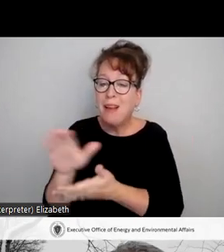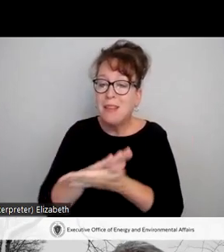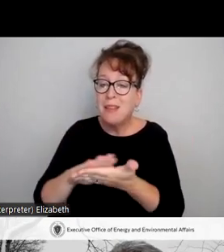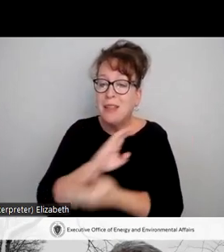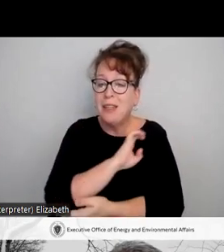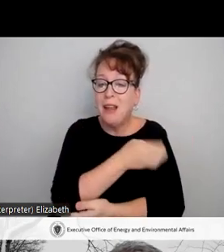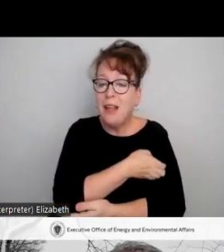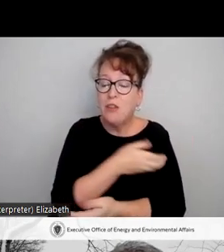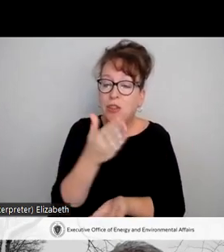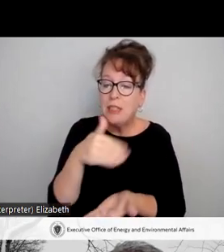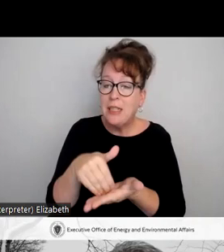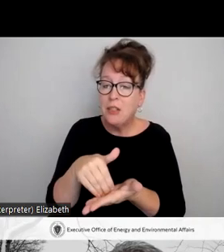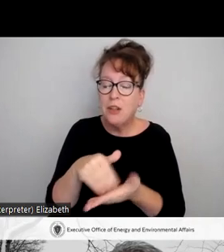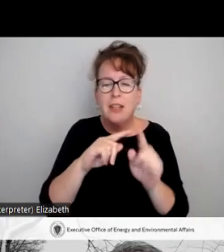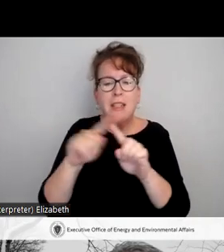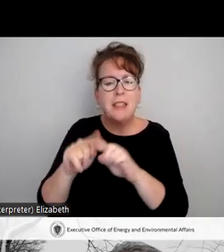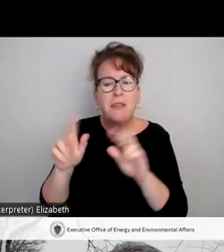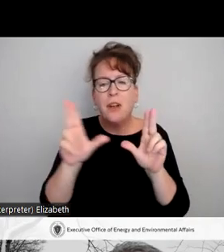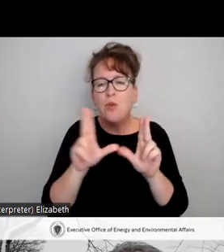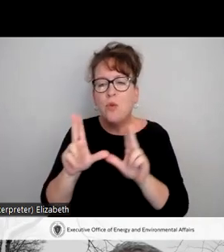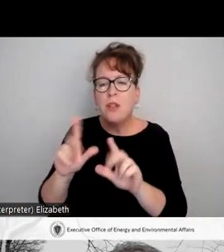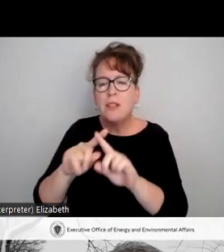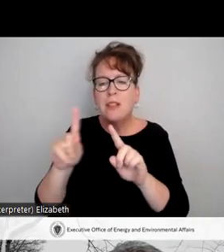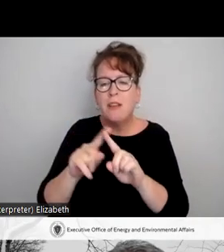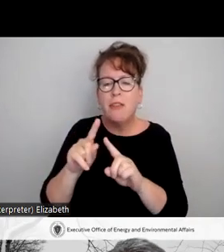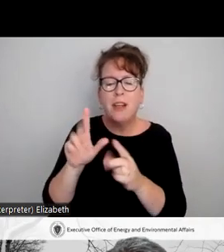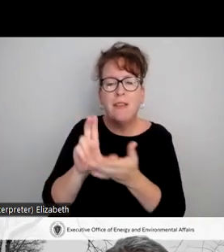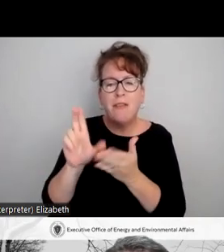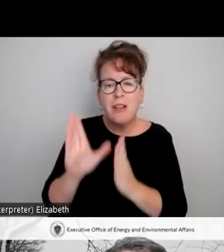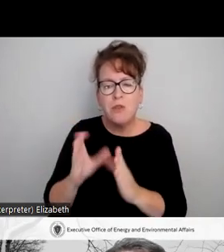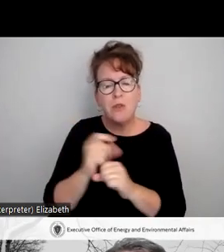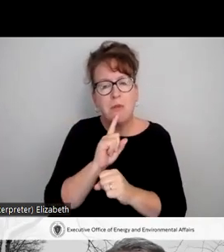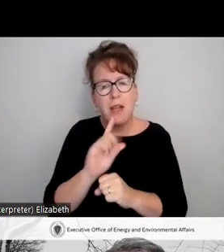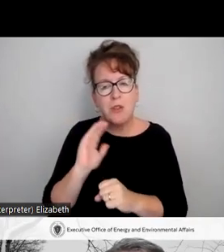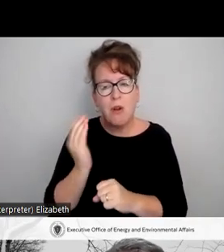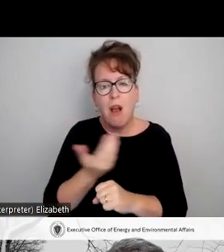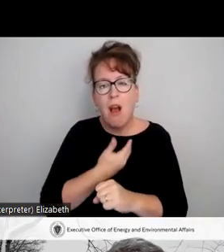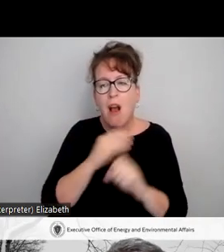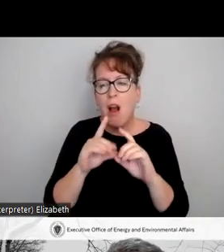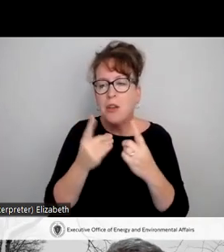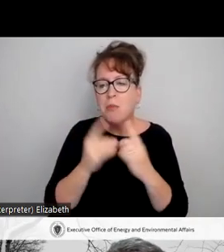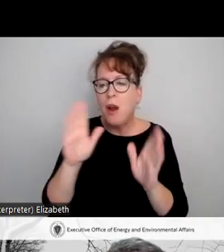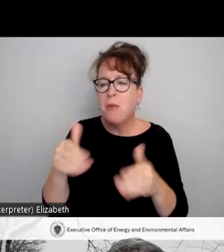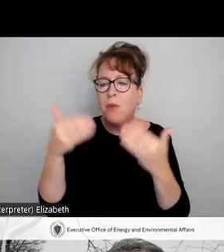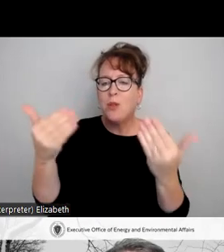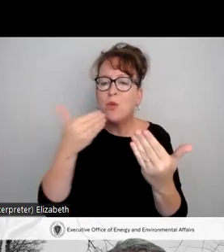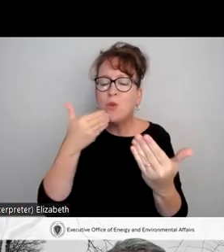que la el personal eh logr una transición justa eh que haya